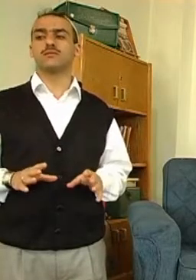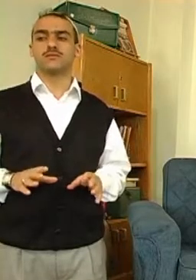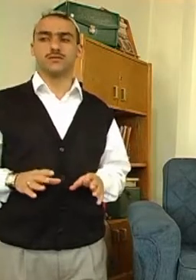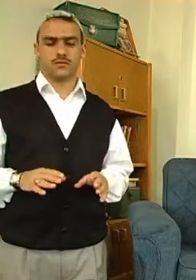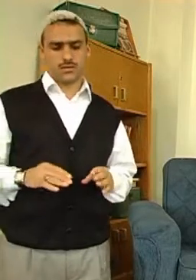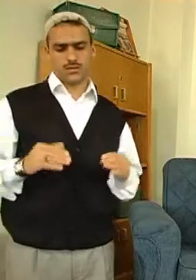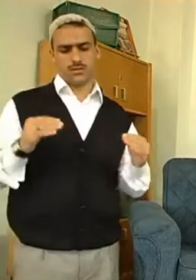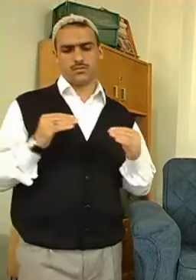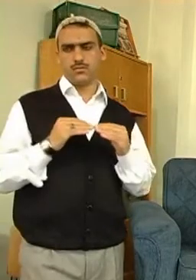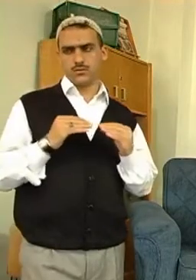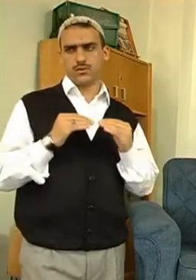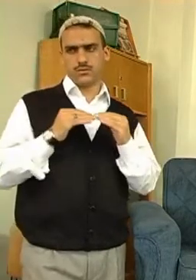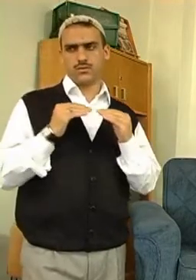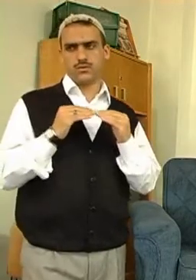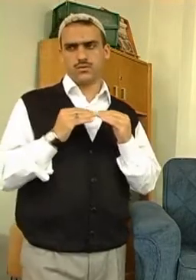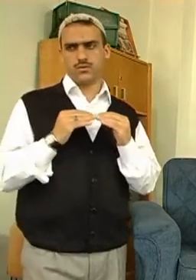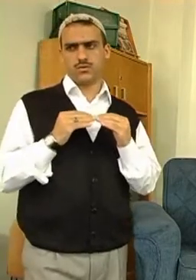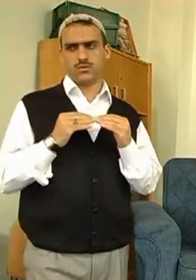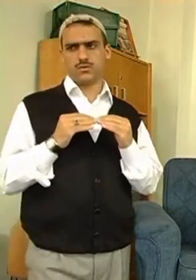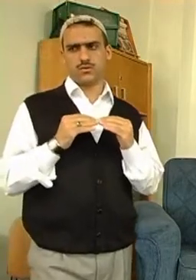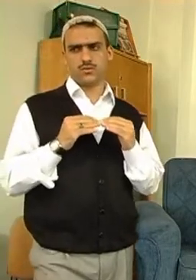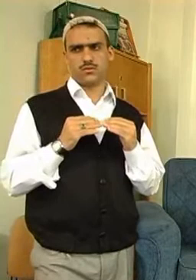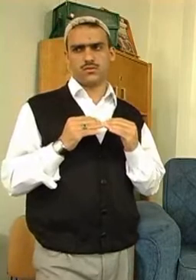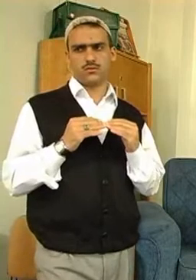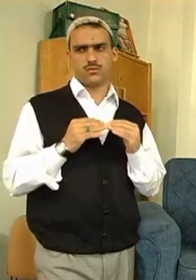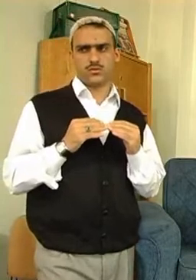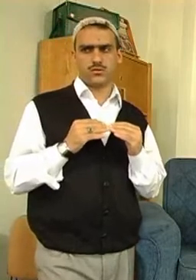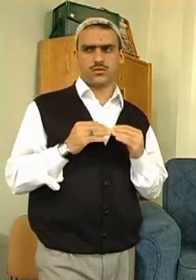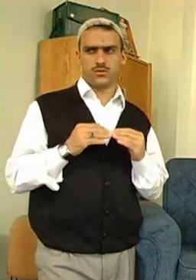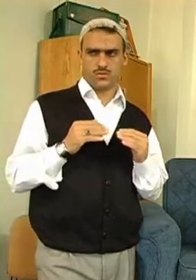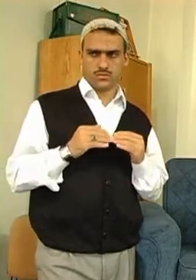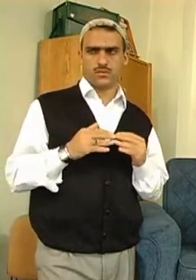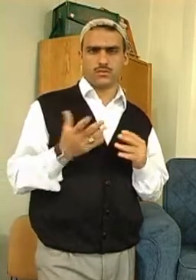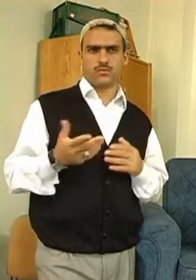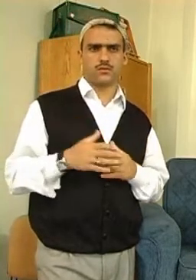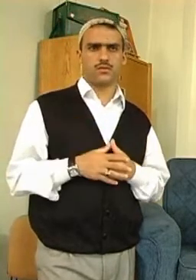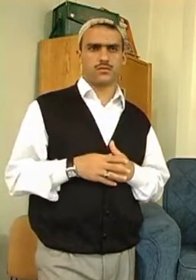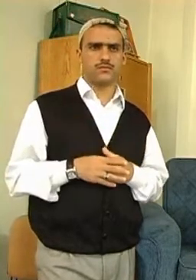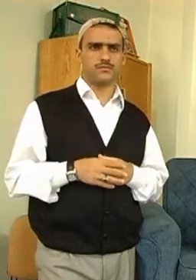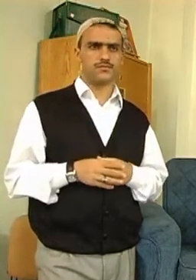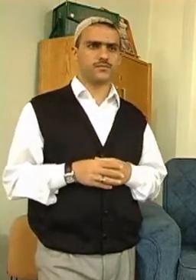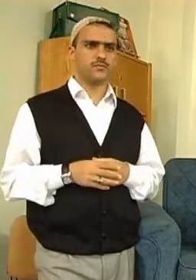yumurtasını yiyemezsin yani. Değil mi? Tavuğun güzeli işte uçamayan tavuktur. Öyle mi?